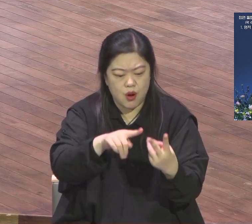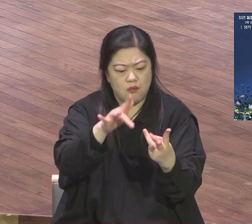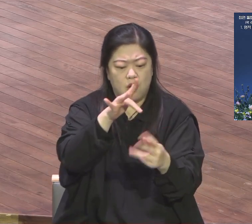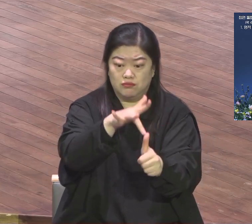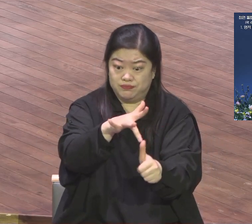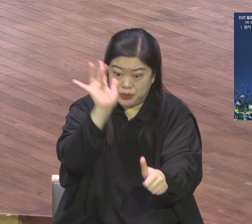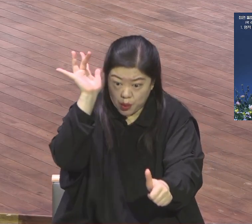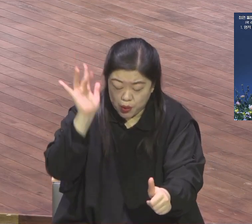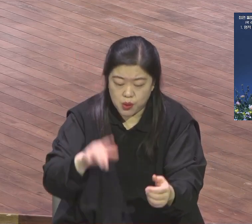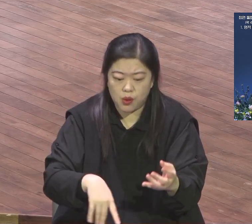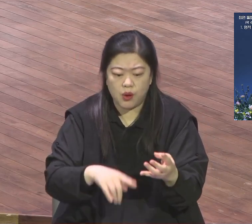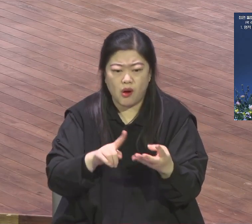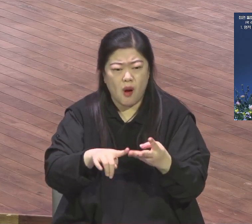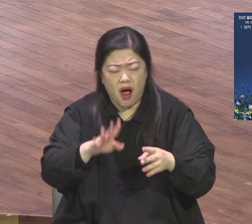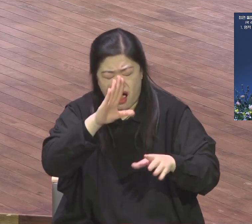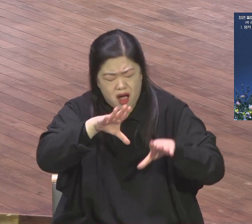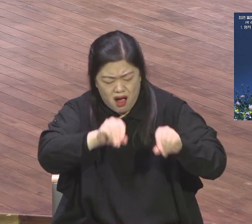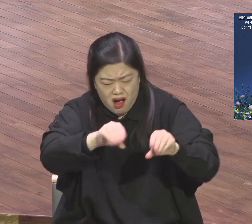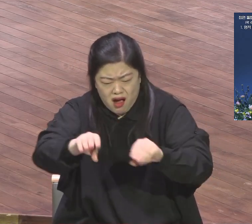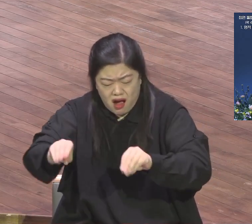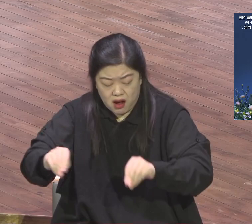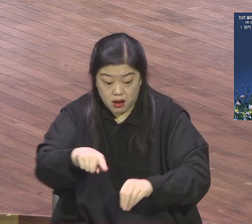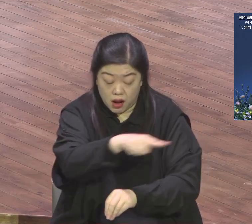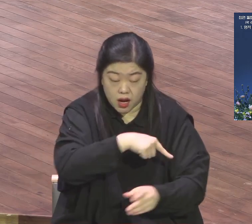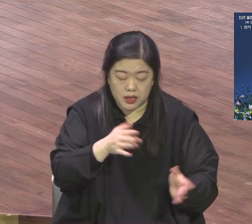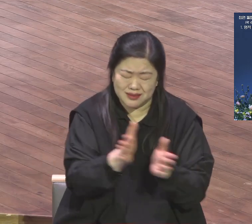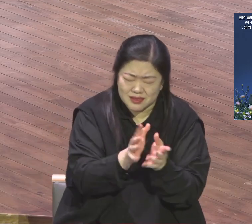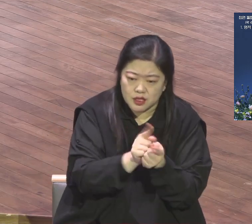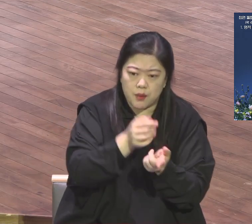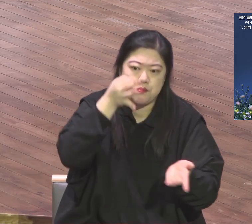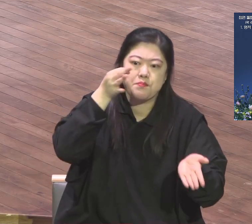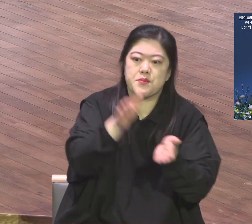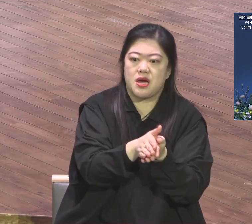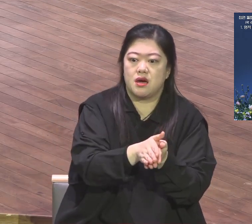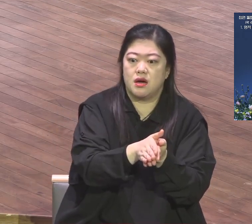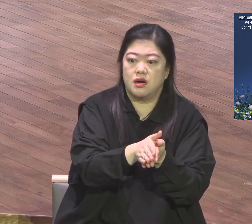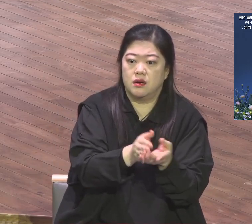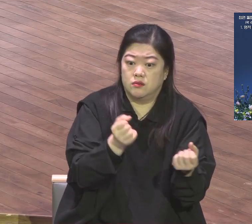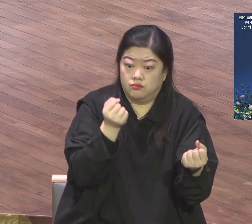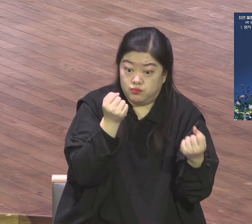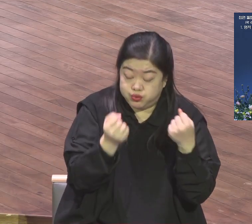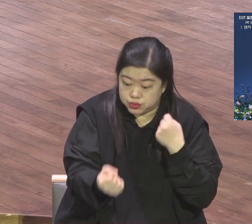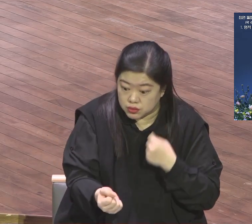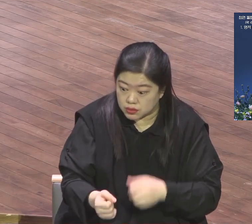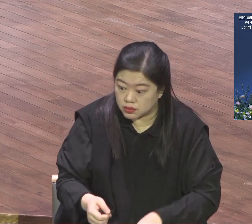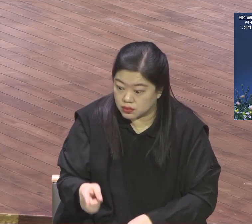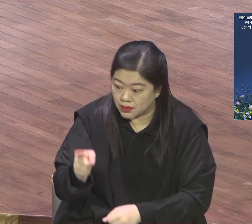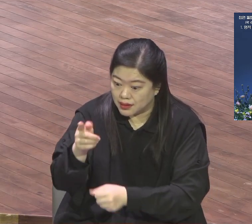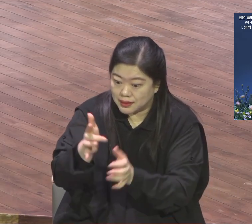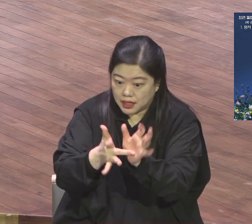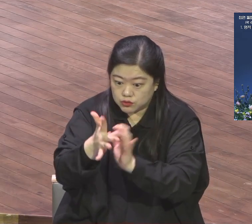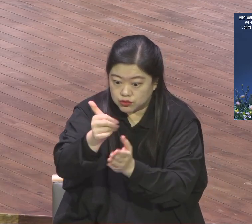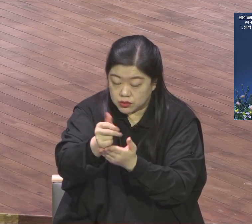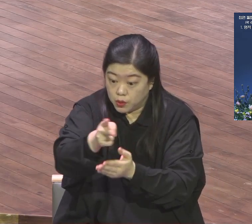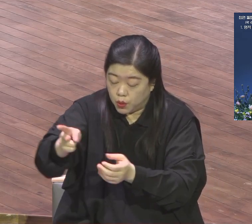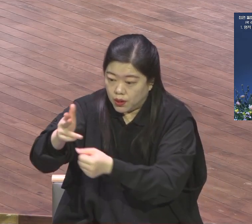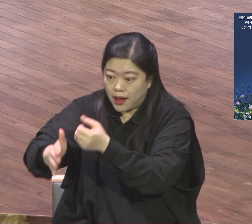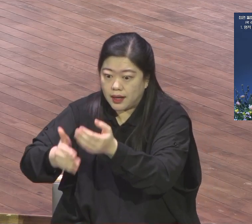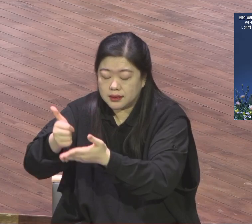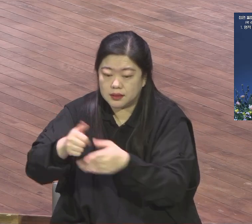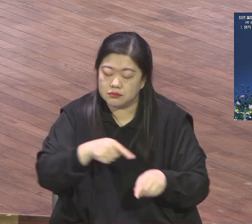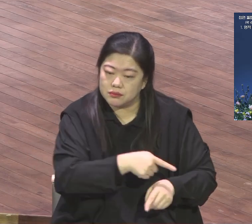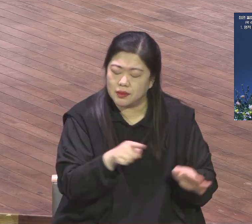많은 기사들, 그 보고서도 예수님이 창조주 하나님이심을 믿지